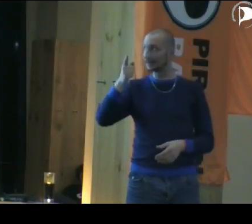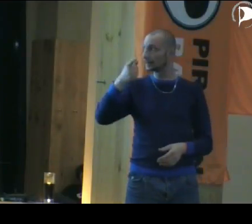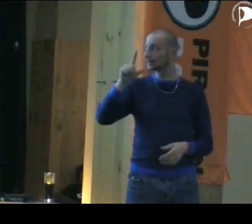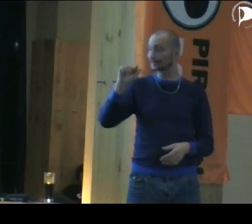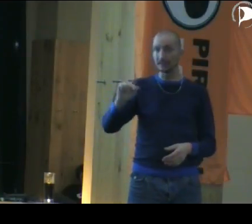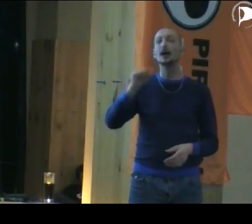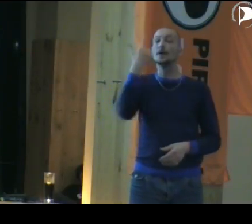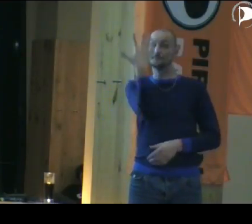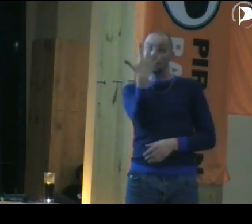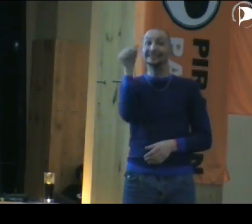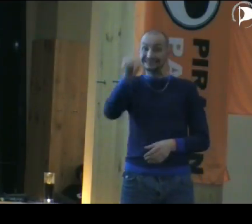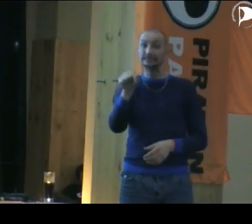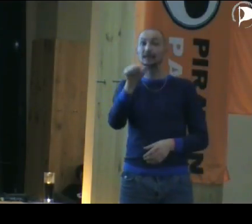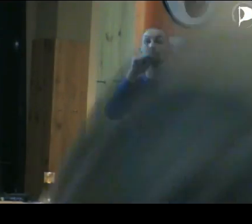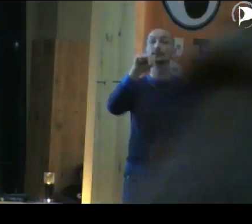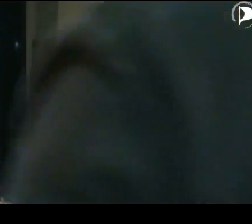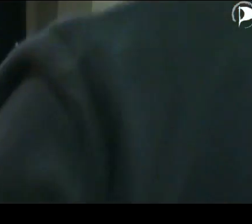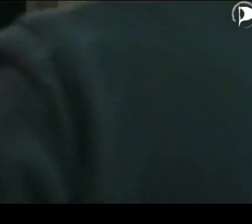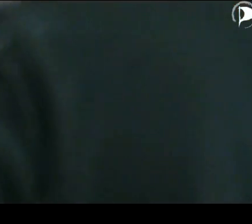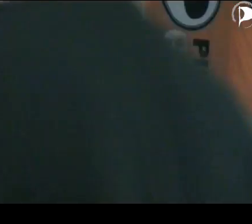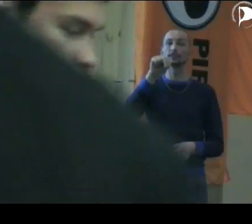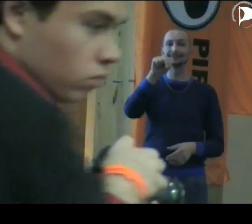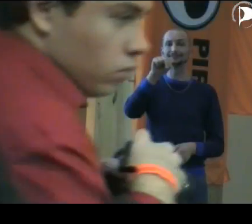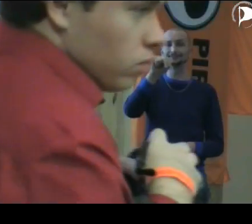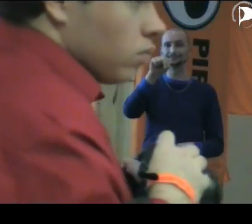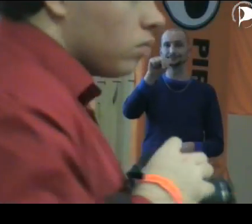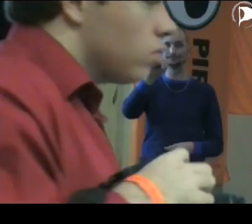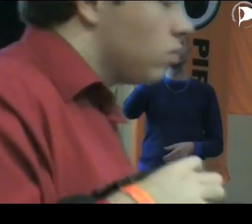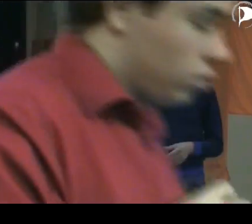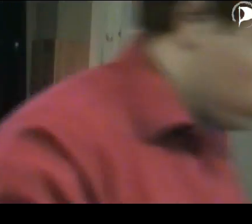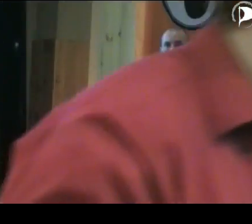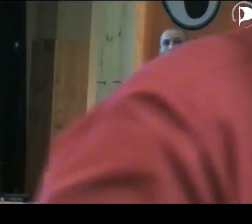da gibt es paradigma die nach jetzt an ibykus